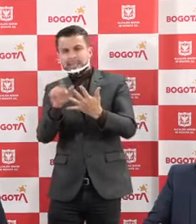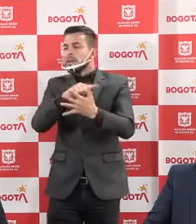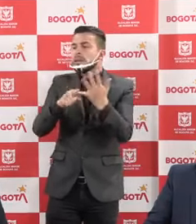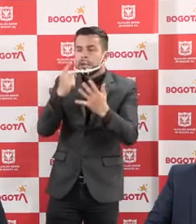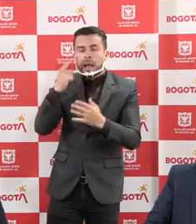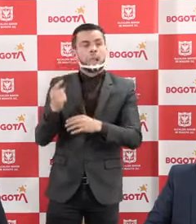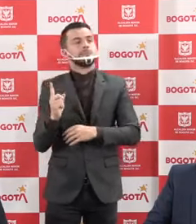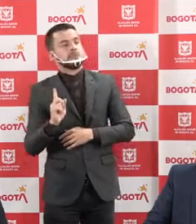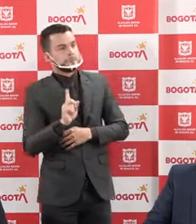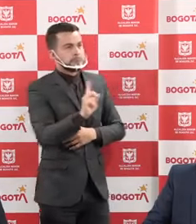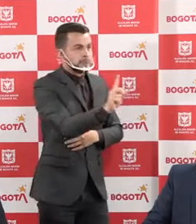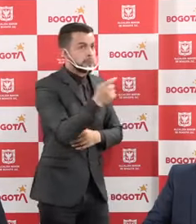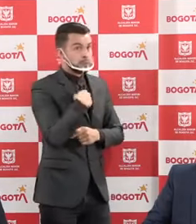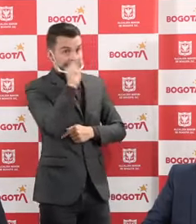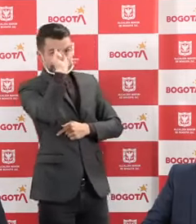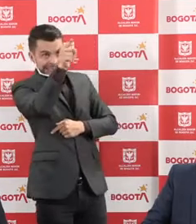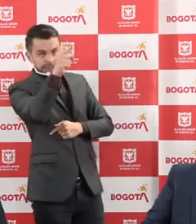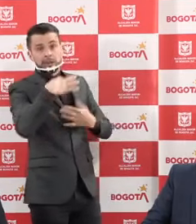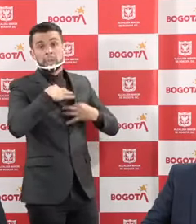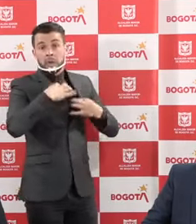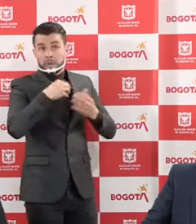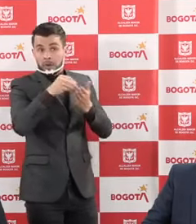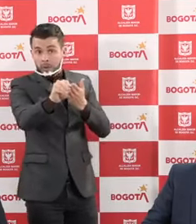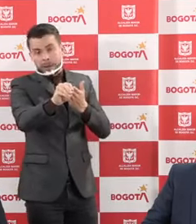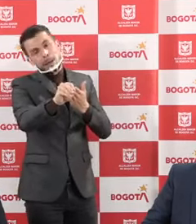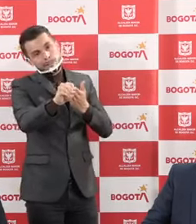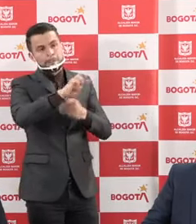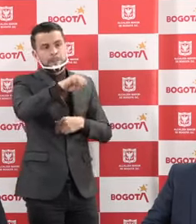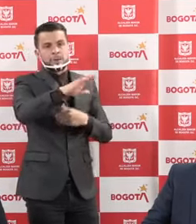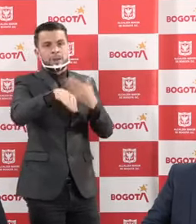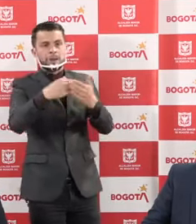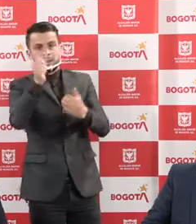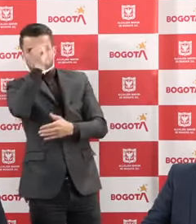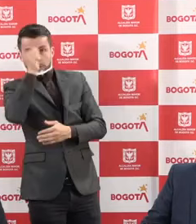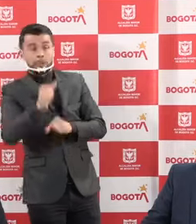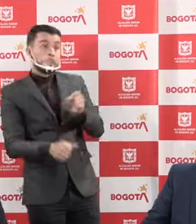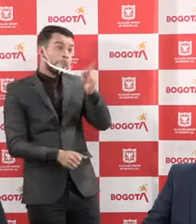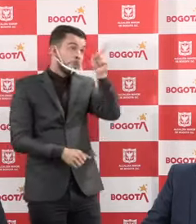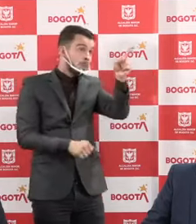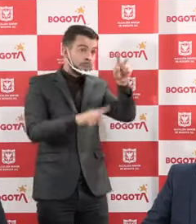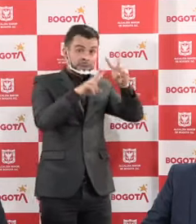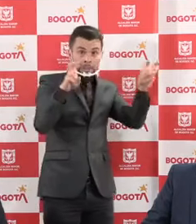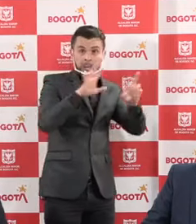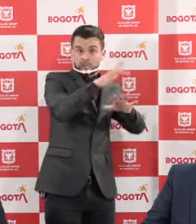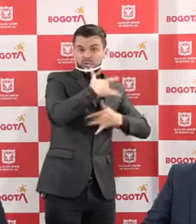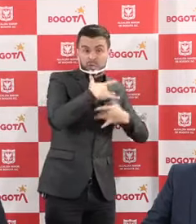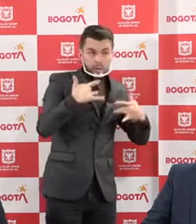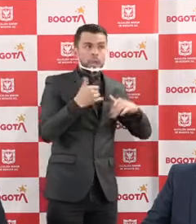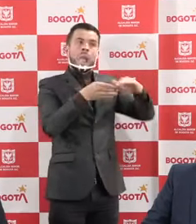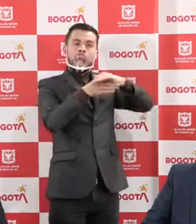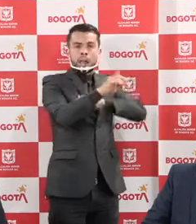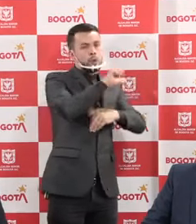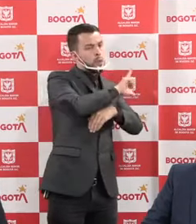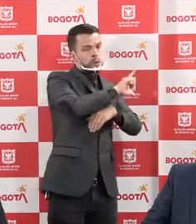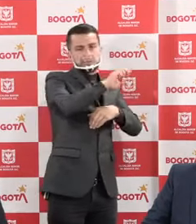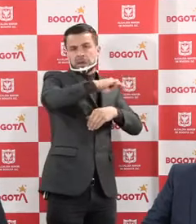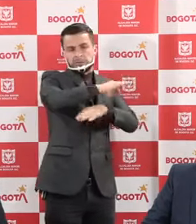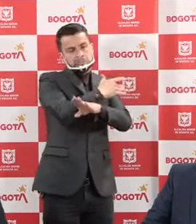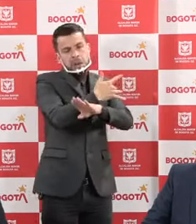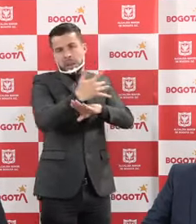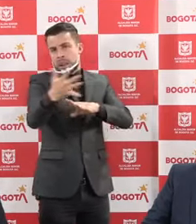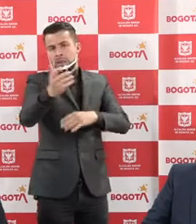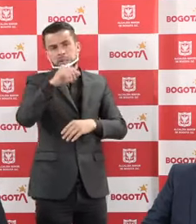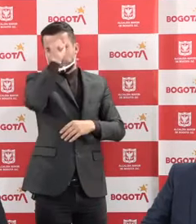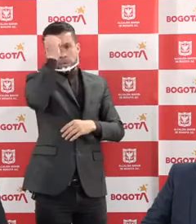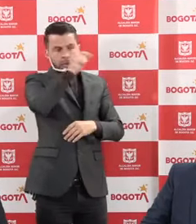condiciones que van a funcionar los locales de los gastronómicos deben cumplirlas con los protocolos de bioseguridad establecidos por él por el gobierno